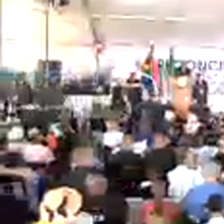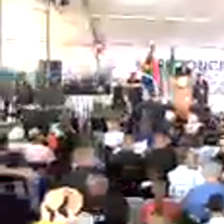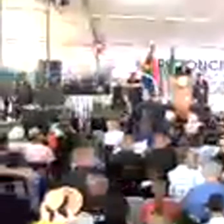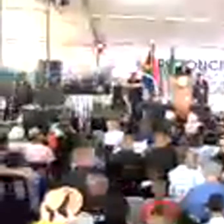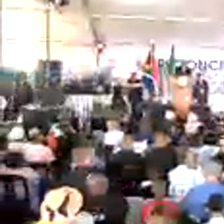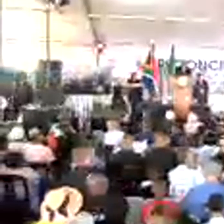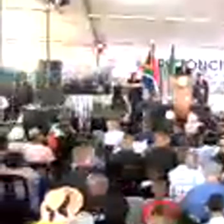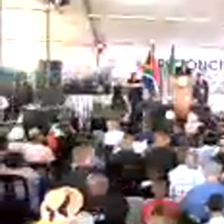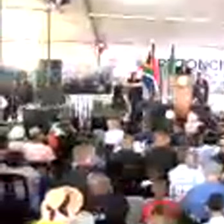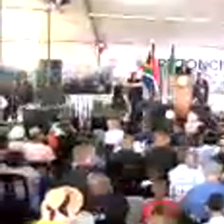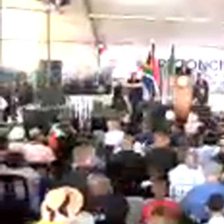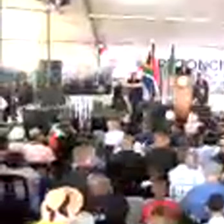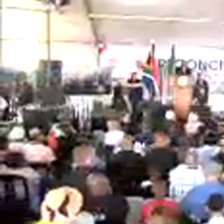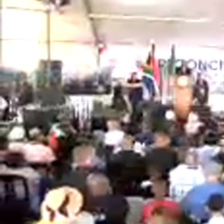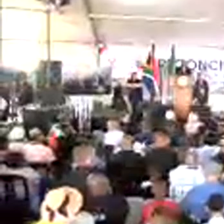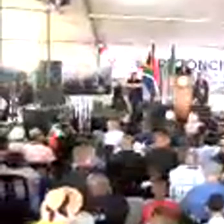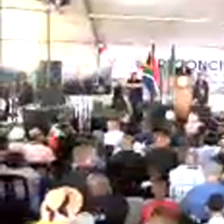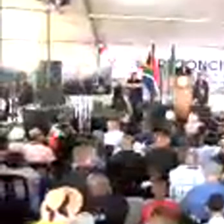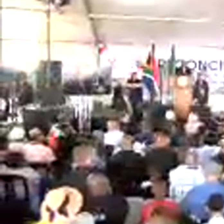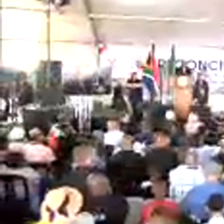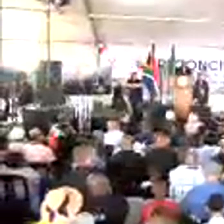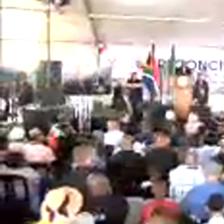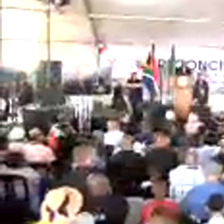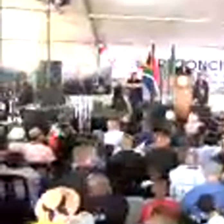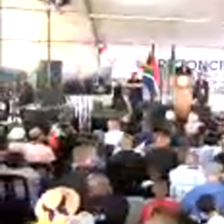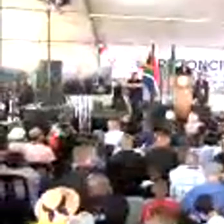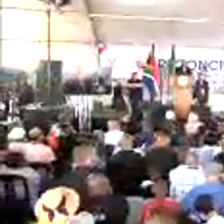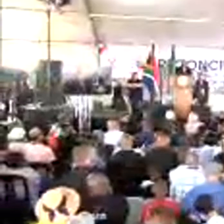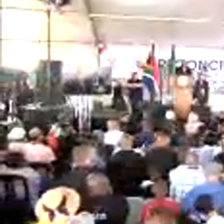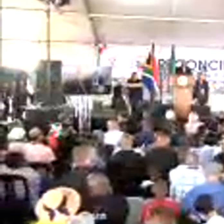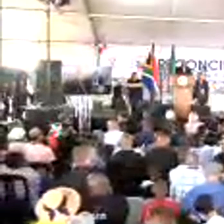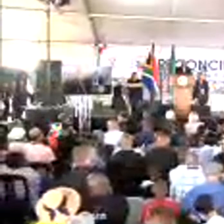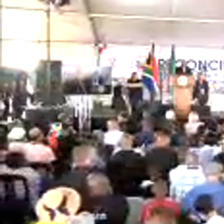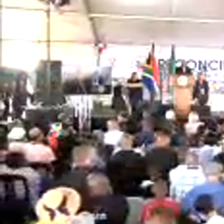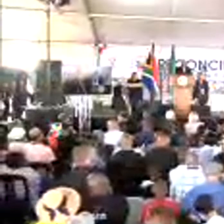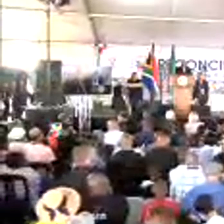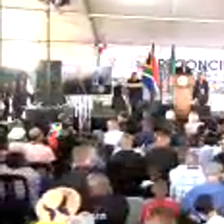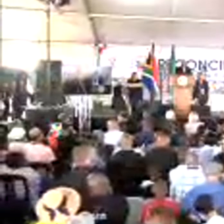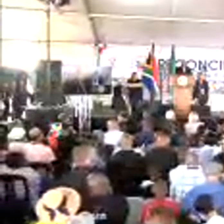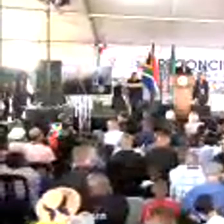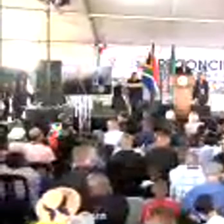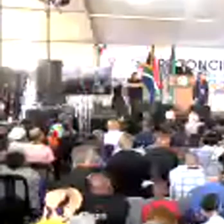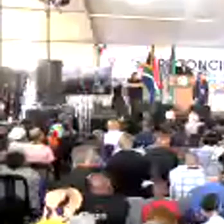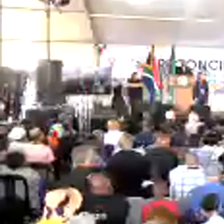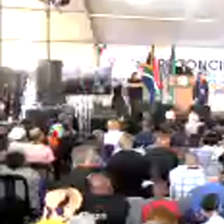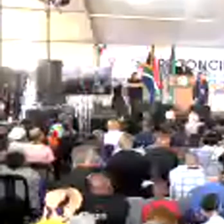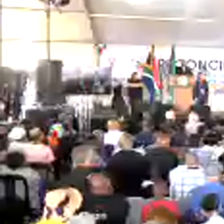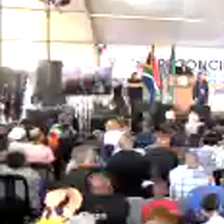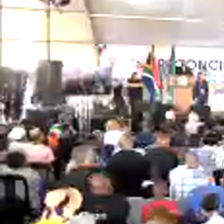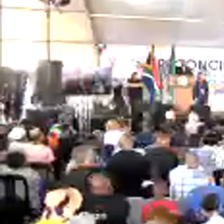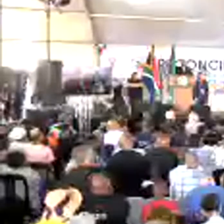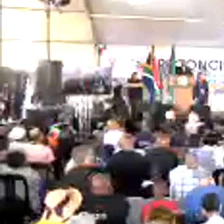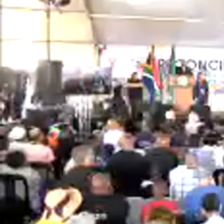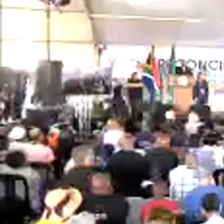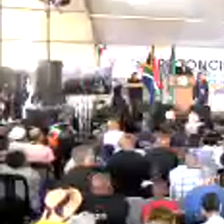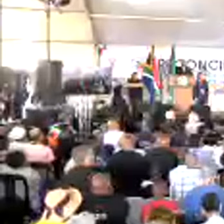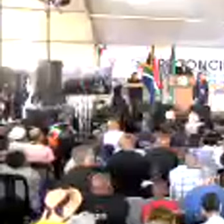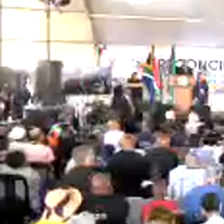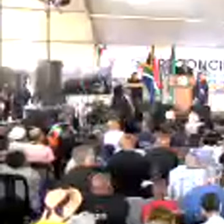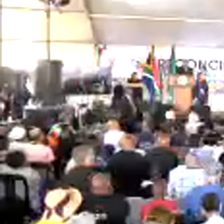voor dat ons ook insette lewer as die oomblik aanbreek van die nasionale dialoog.